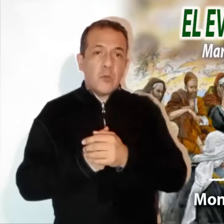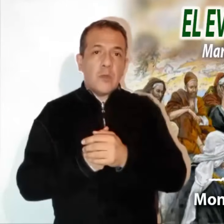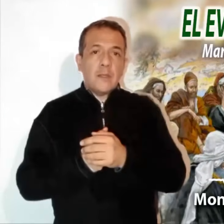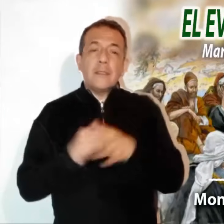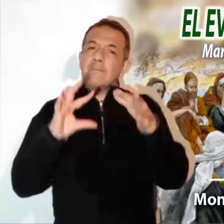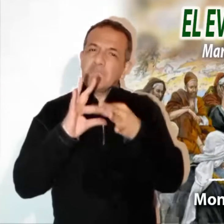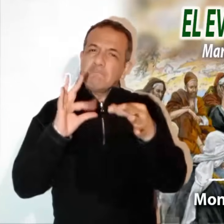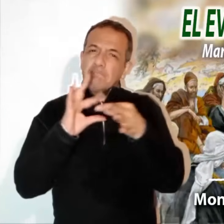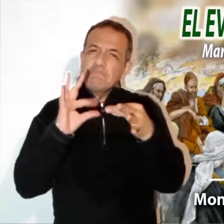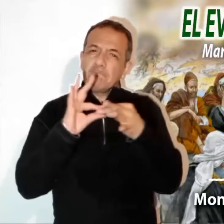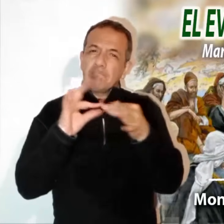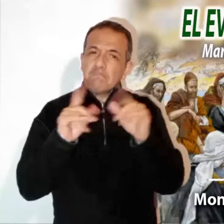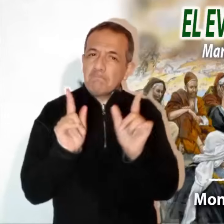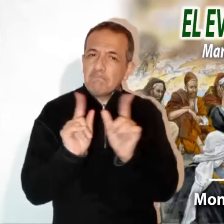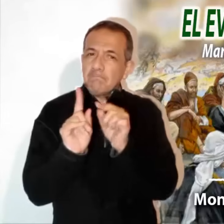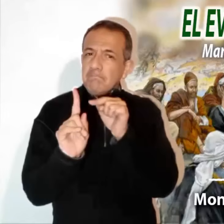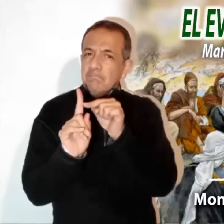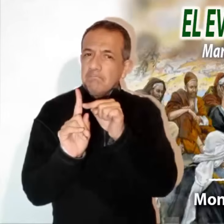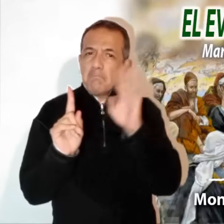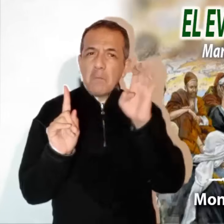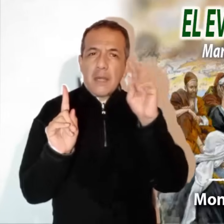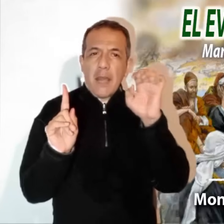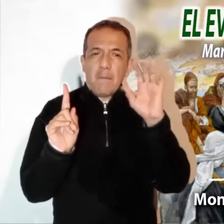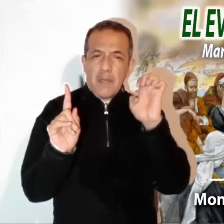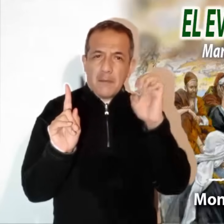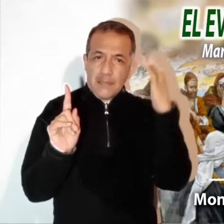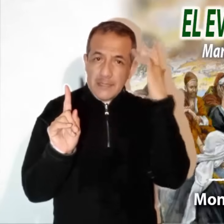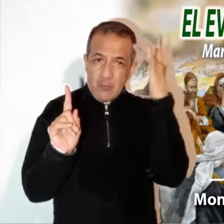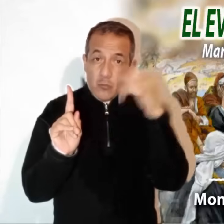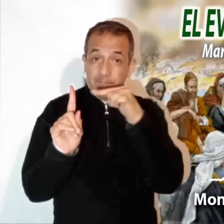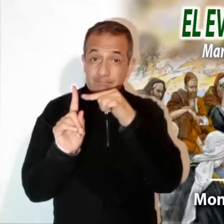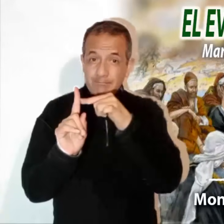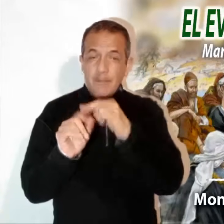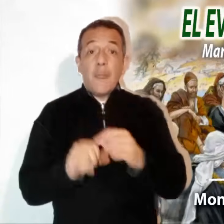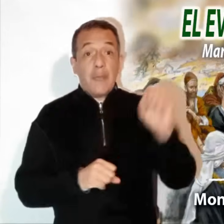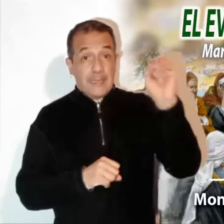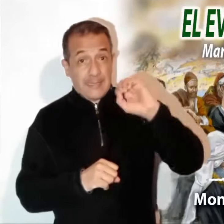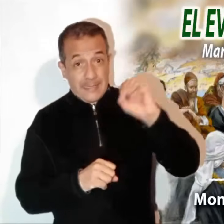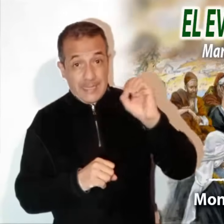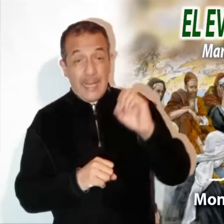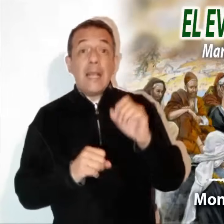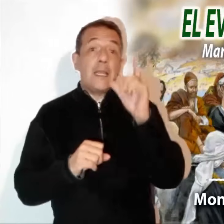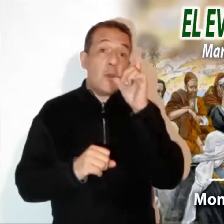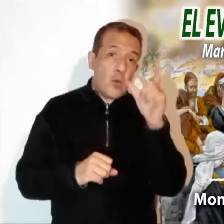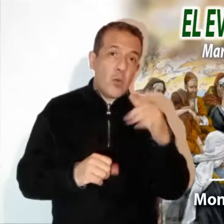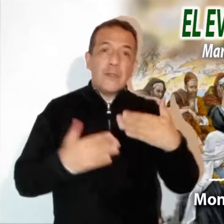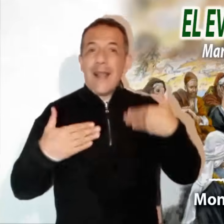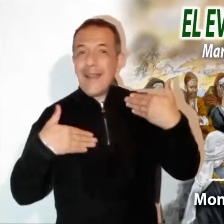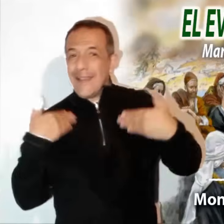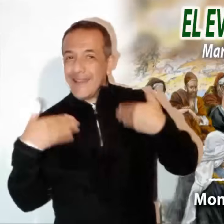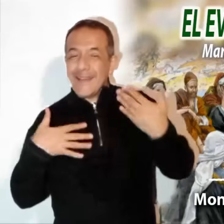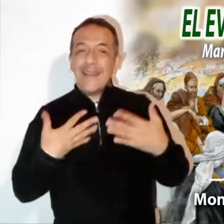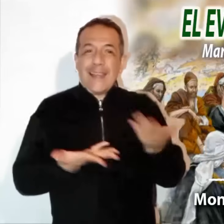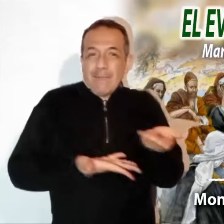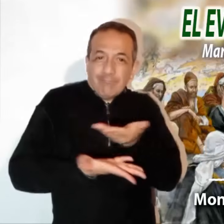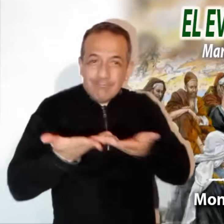en sí mismos un simbolismo de alegría, de dinamismo, de fuerza que transforma. Los dos también encierran